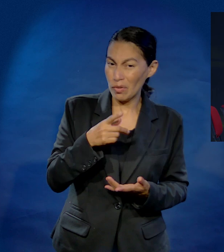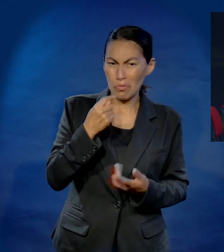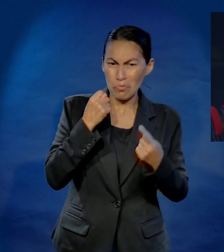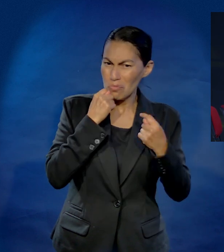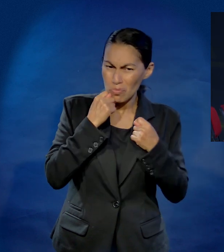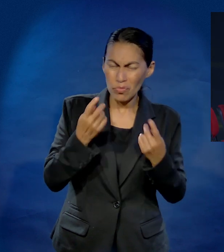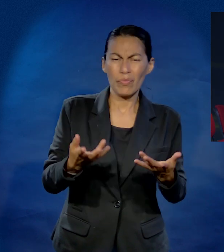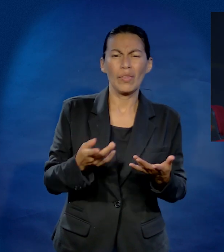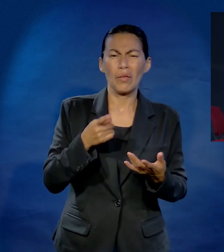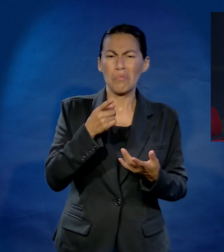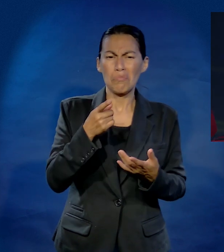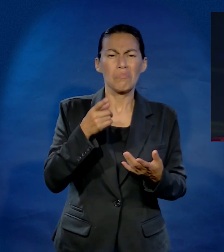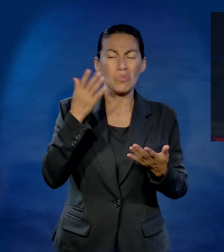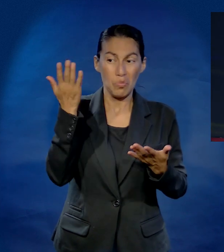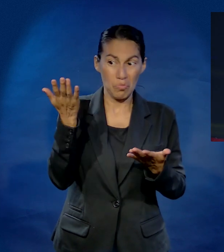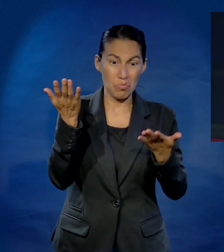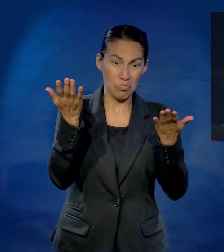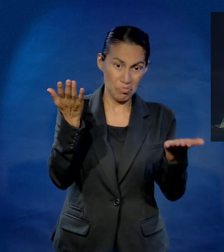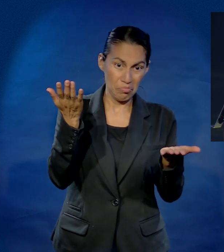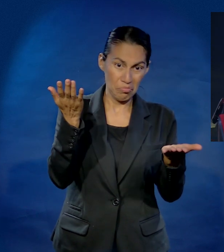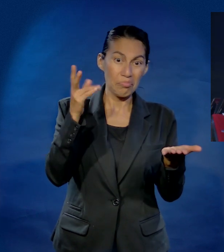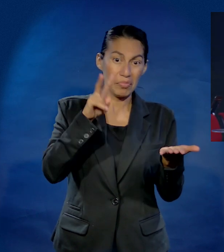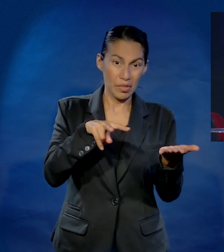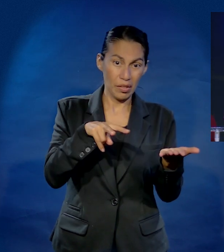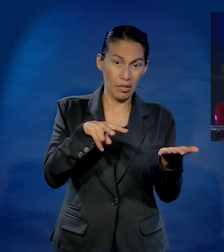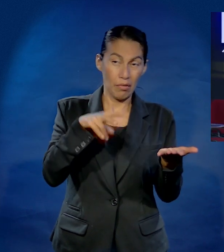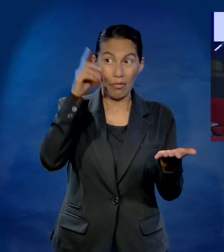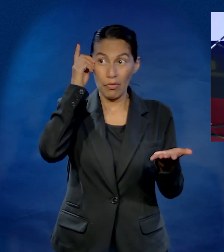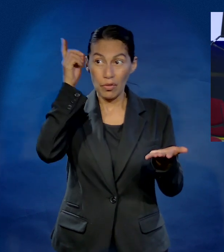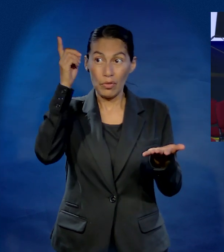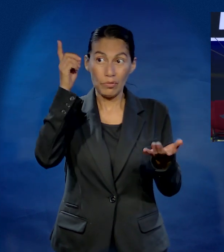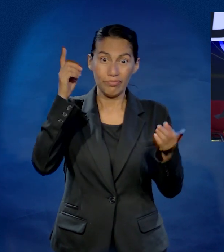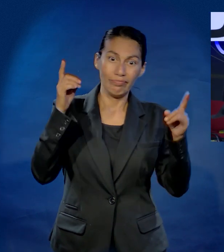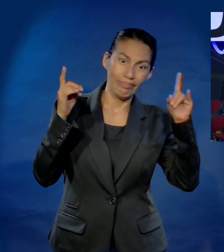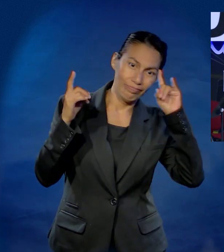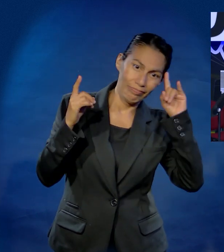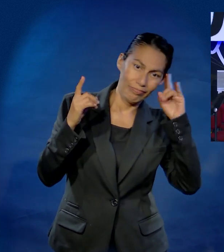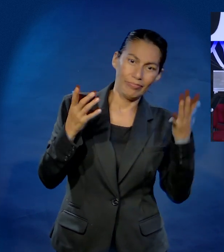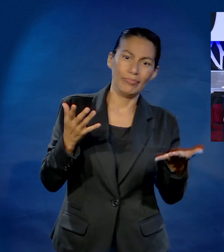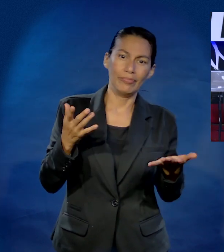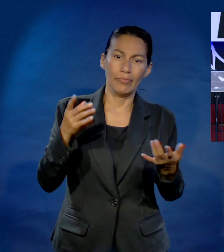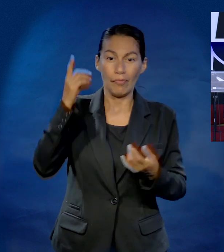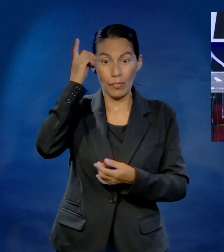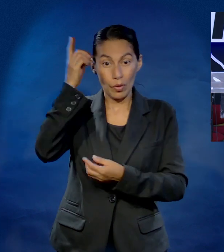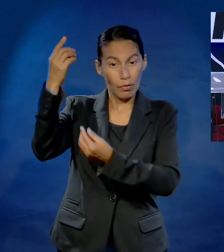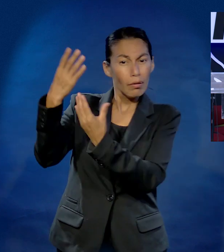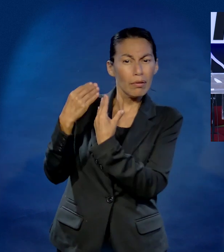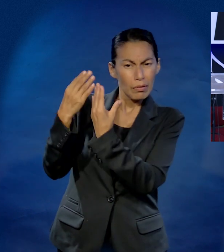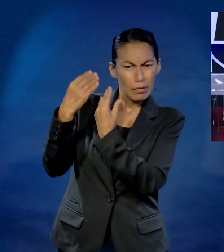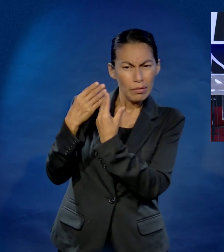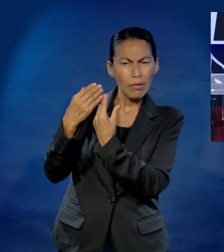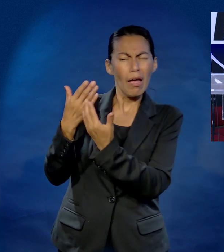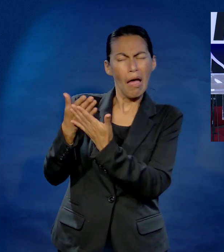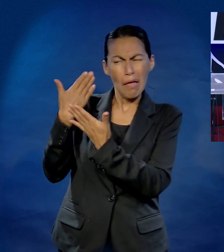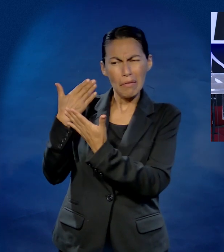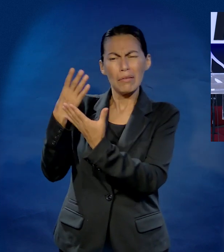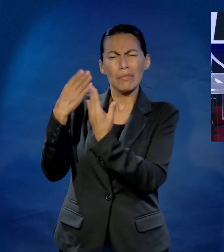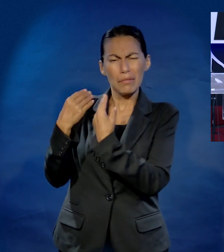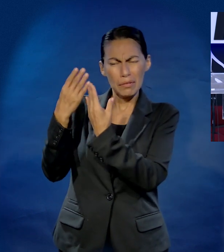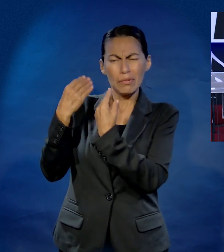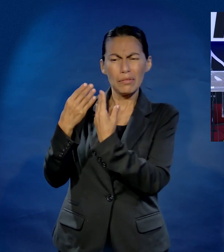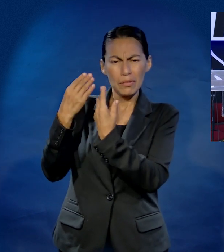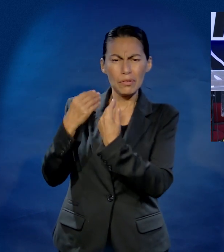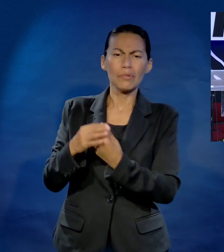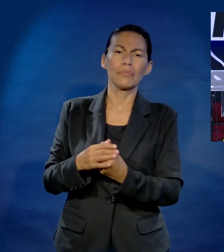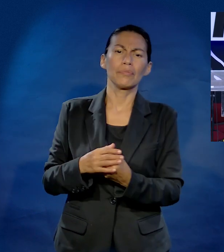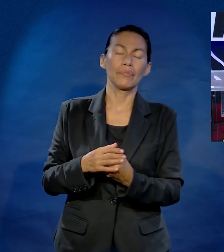otro. Sea que nos guste o no, queramos o no, estemos de acuerdo o no, eso pasa. Son dos reinos que se mueven aquí. Jesús